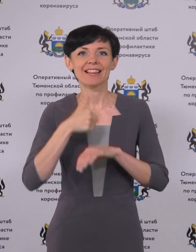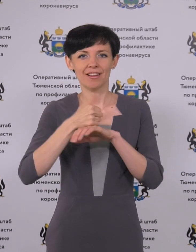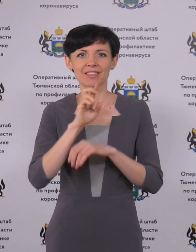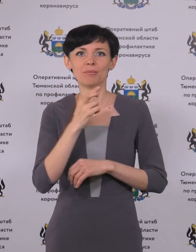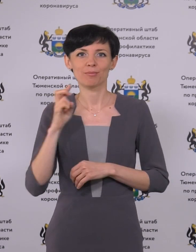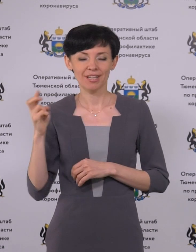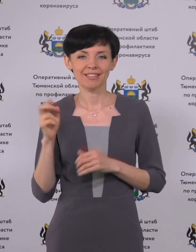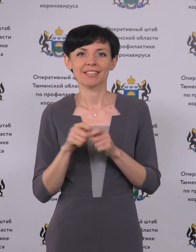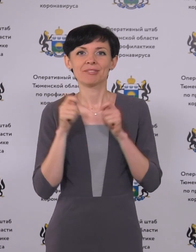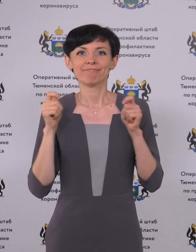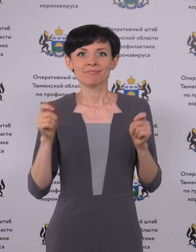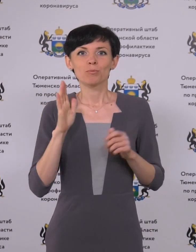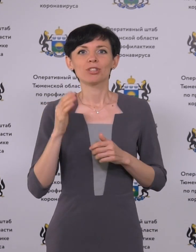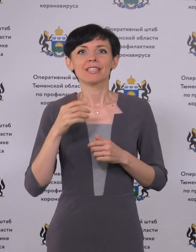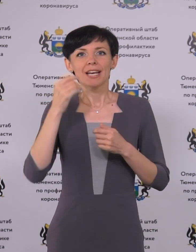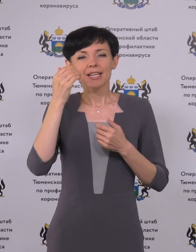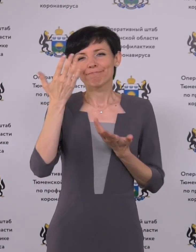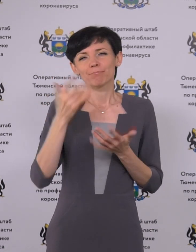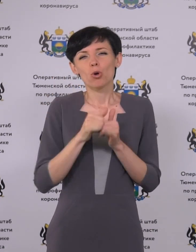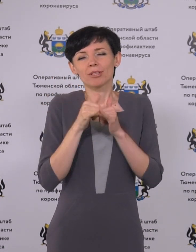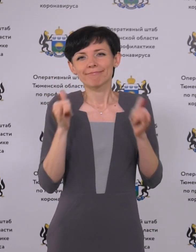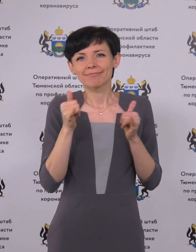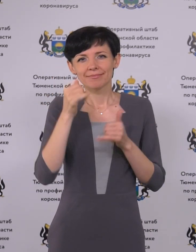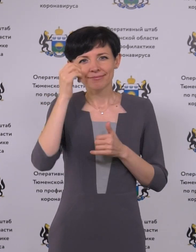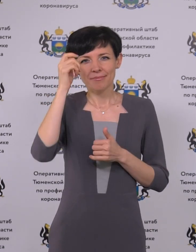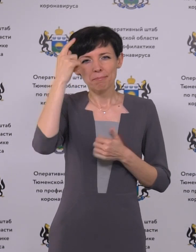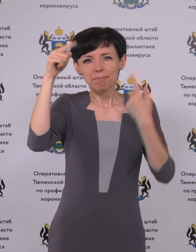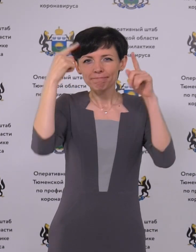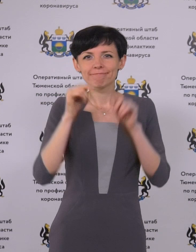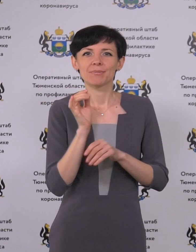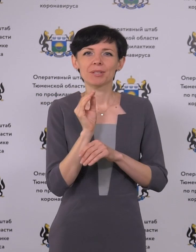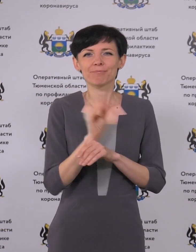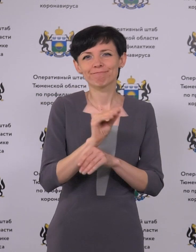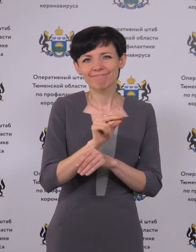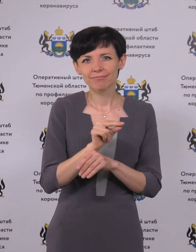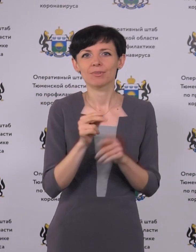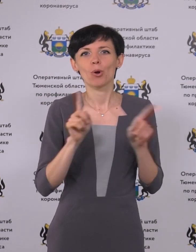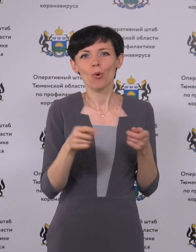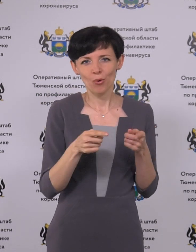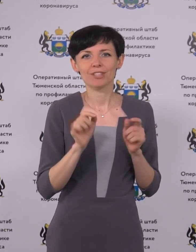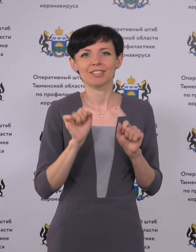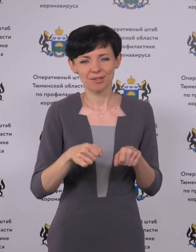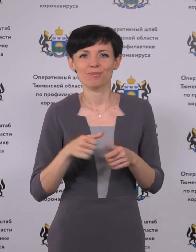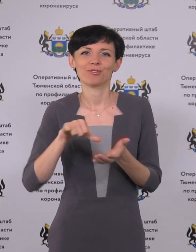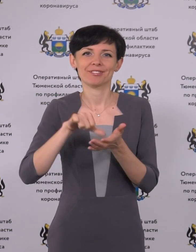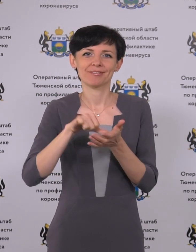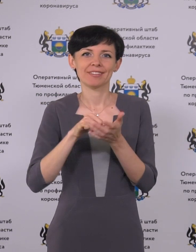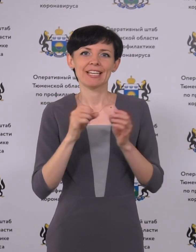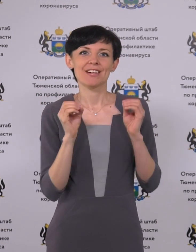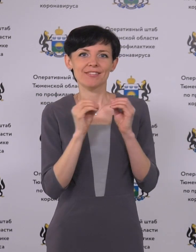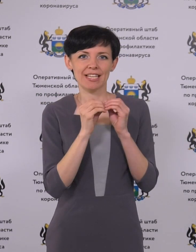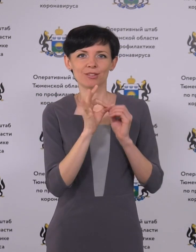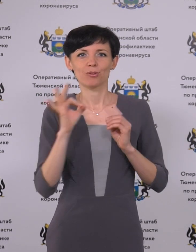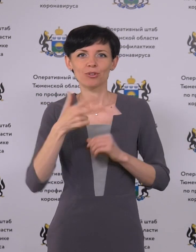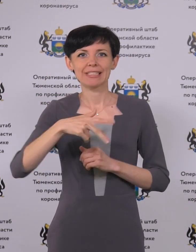мастер-классы по бумажному моделированию и принять них участие вы сможете уже 31 мая в 1000 на сайте